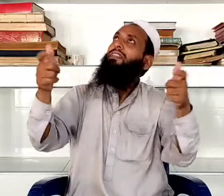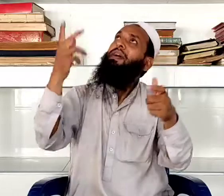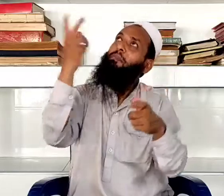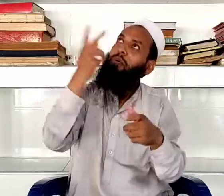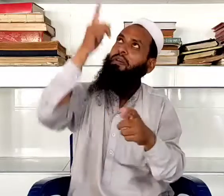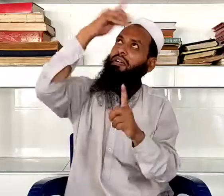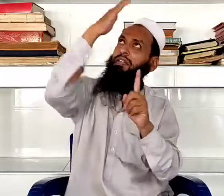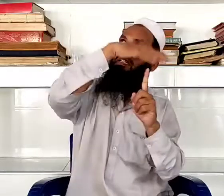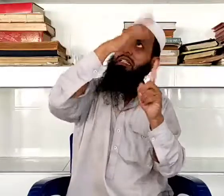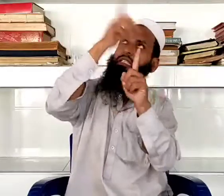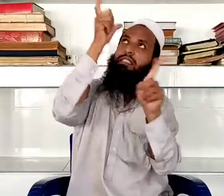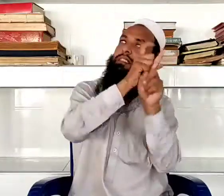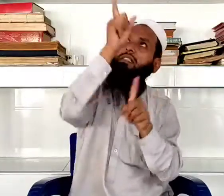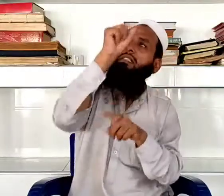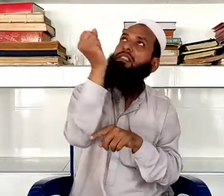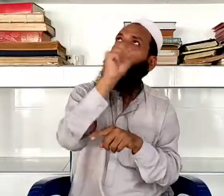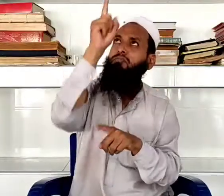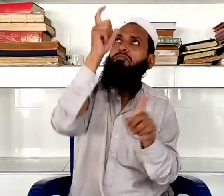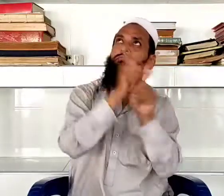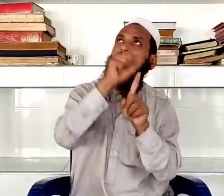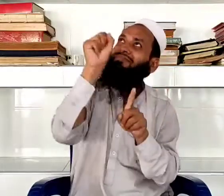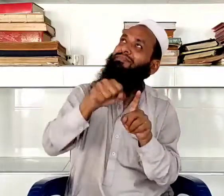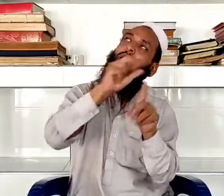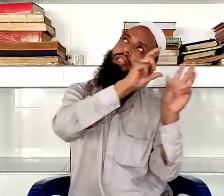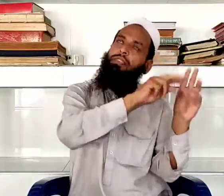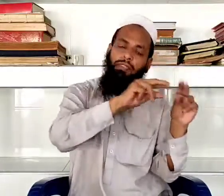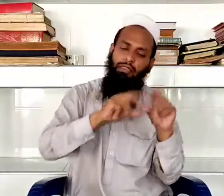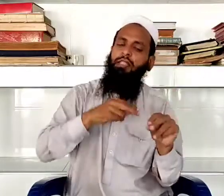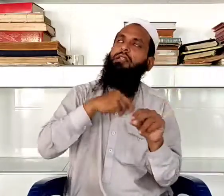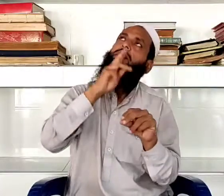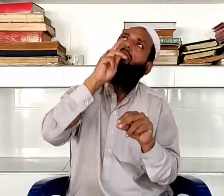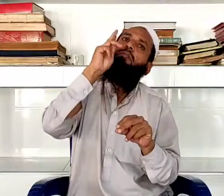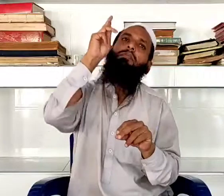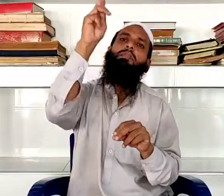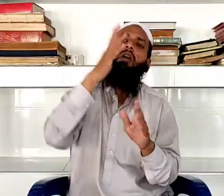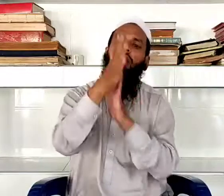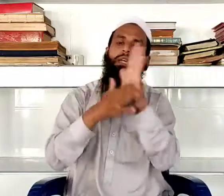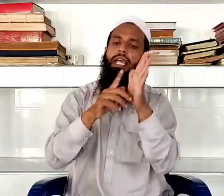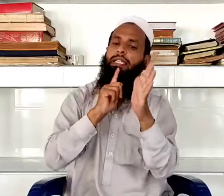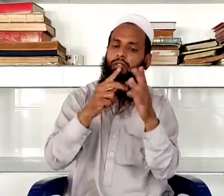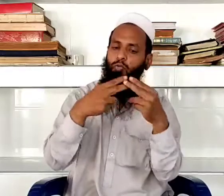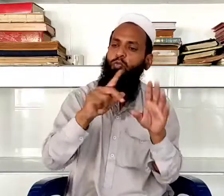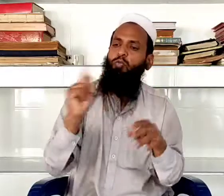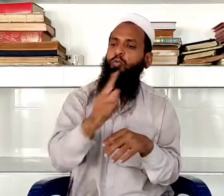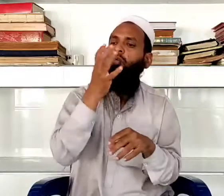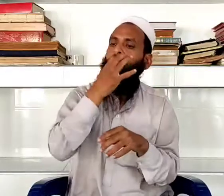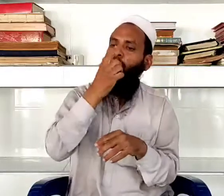और जनाब अली मुर्तदा रजी अल्लाह तआला अन्हु दी कुनियत अबुल हसन